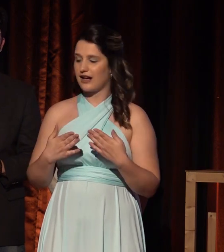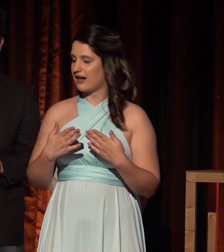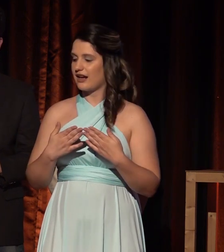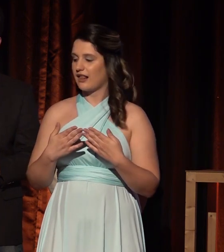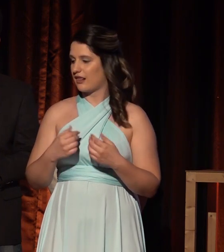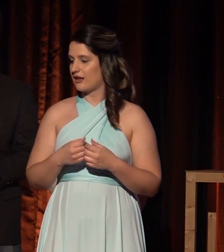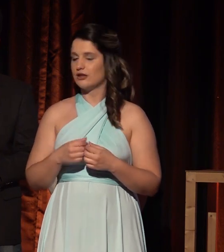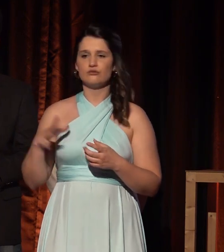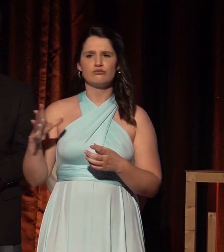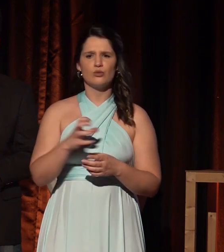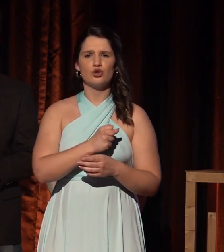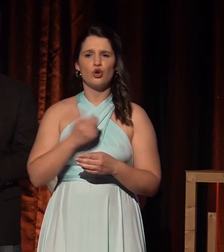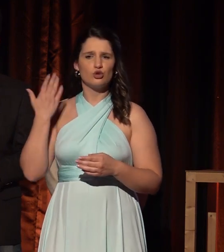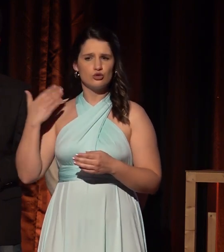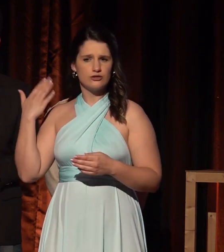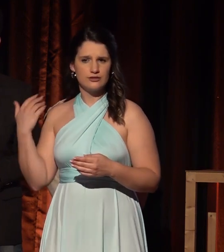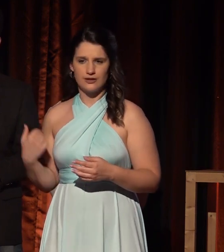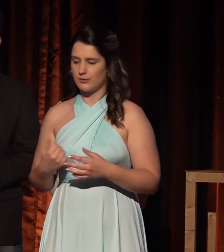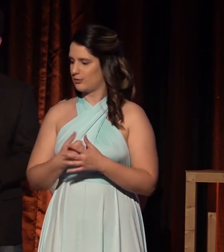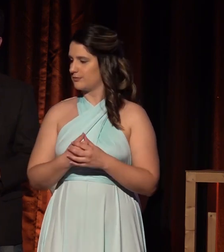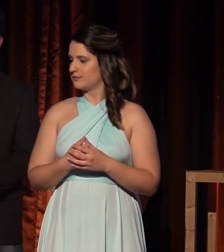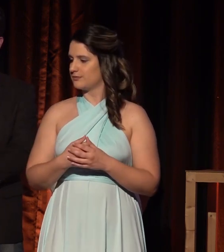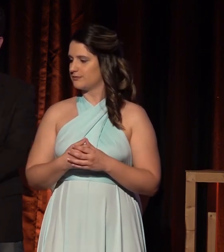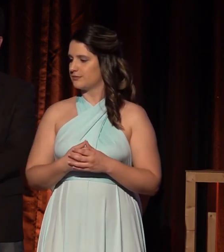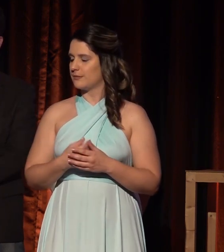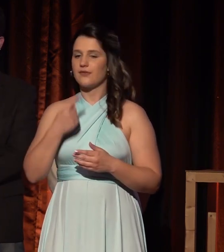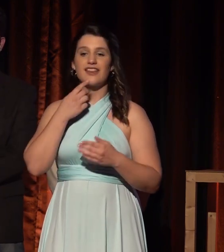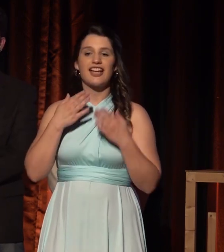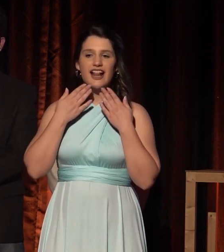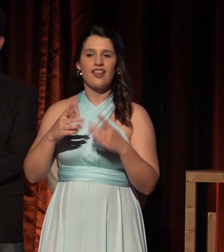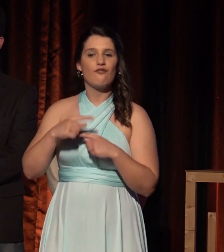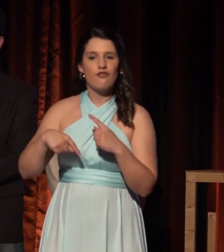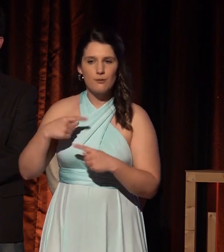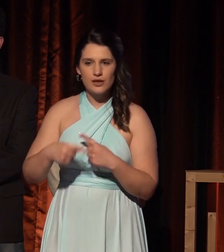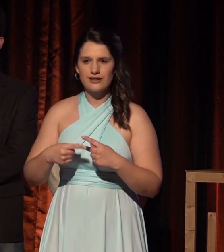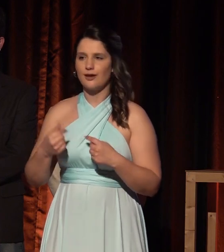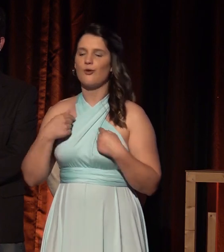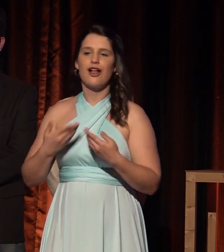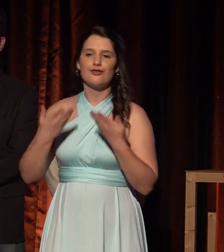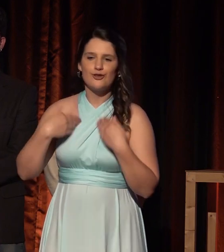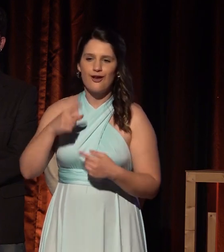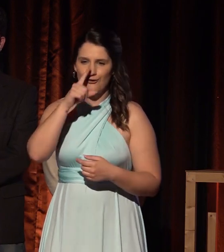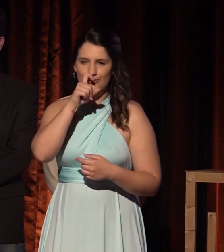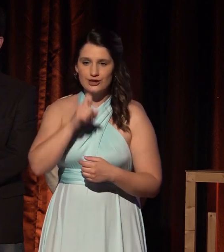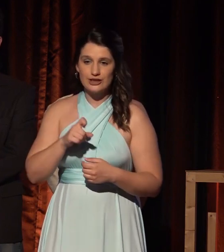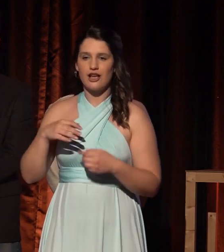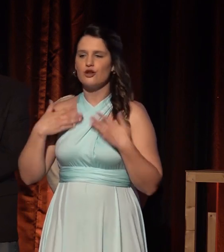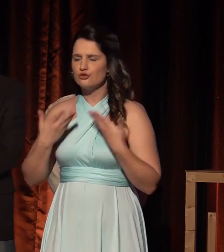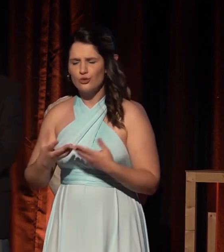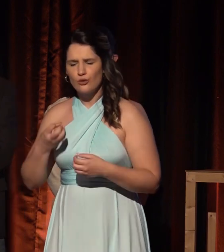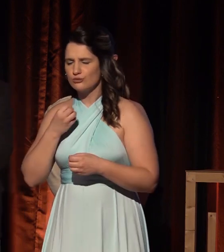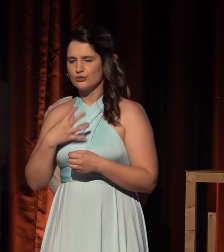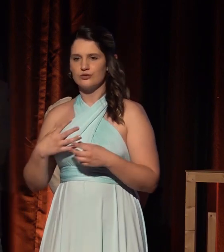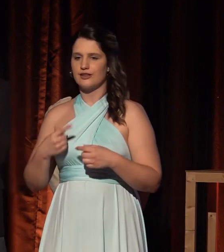passat durant aquest temps. Voldria donar les gràcies molt especialment a la meva família per aguantar-me aquests 2 anys. Han sigut